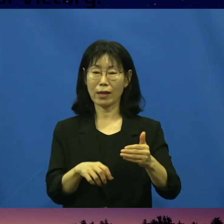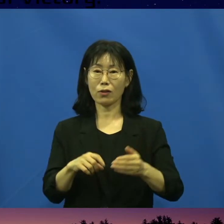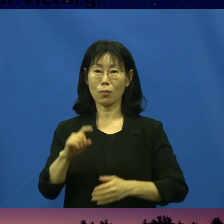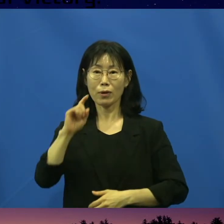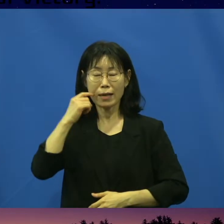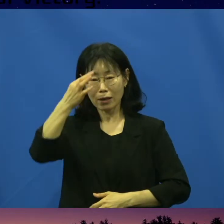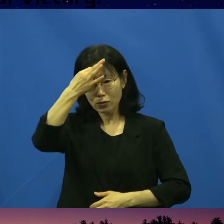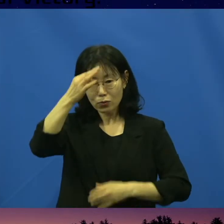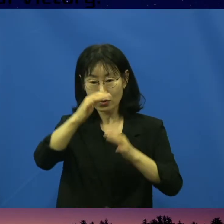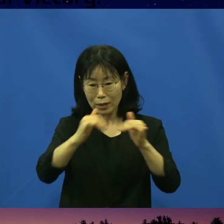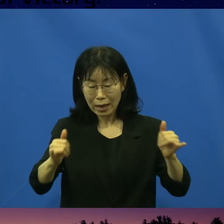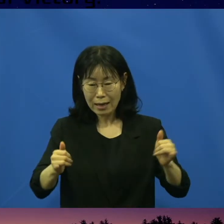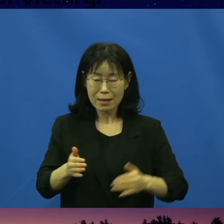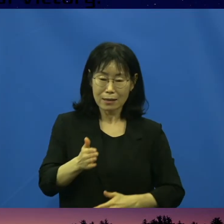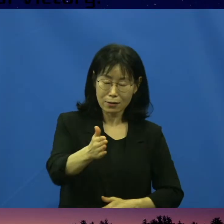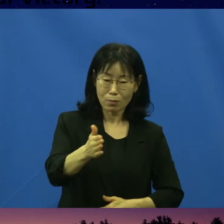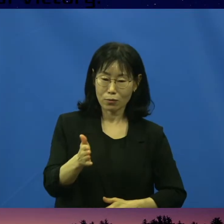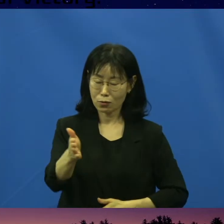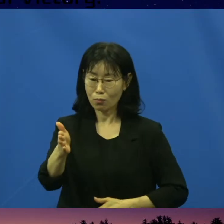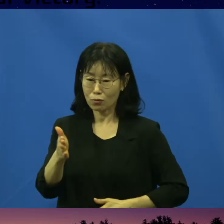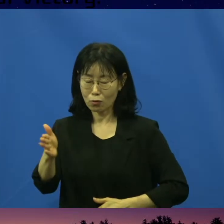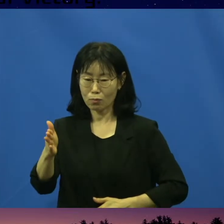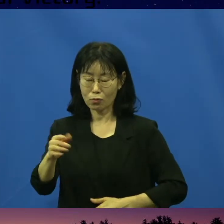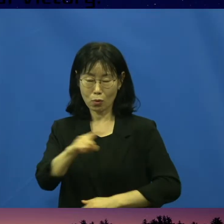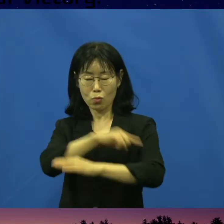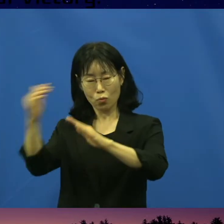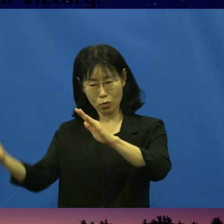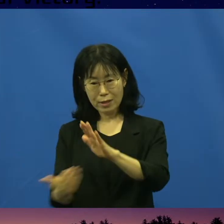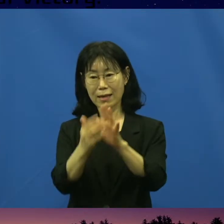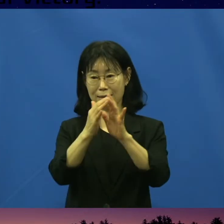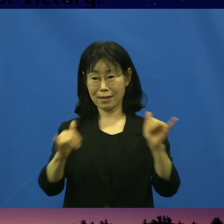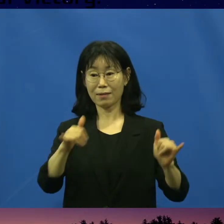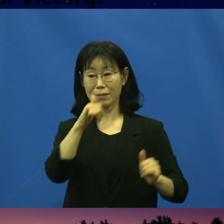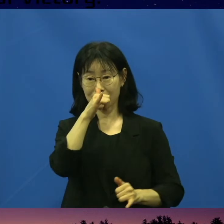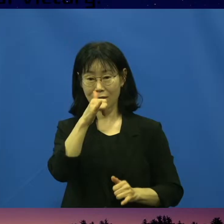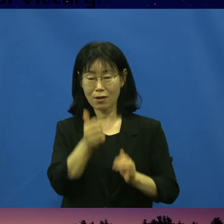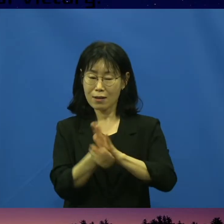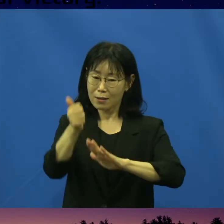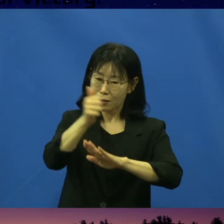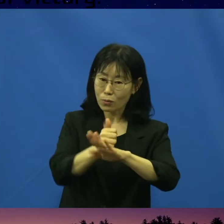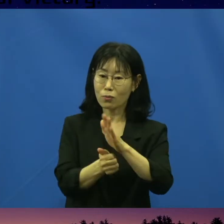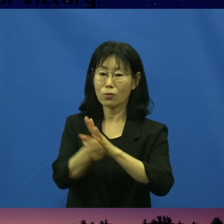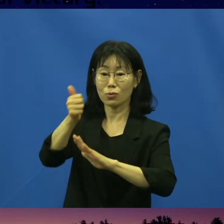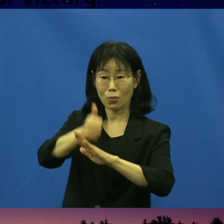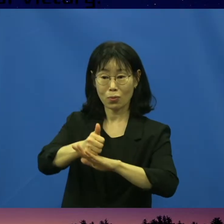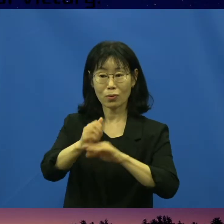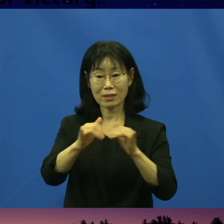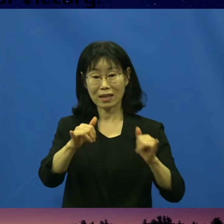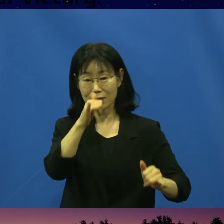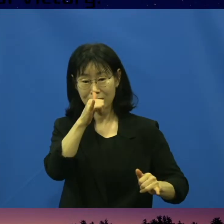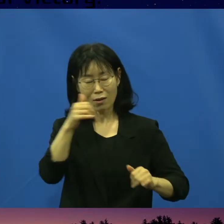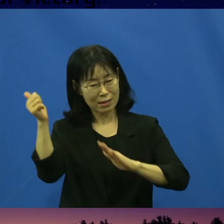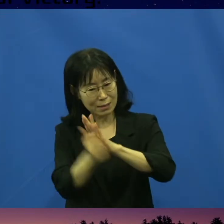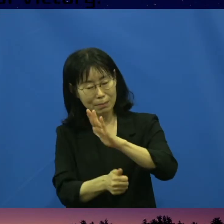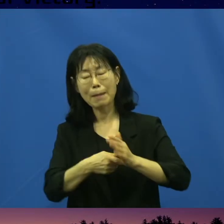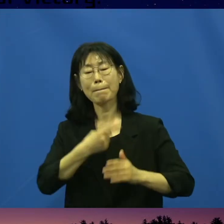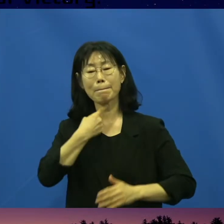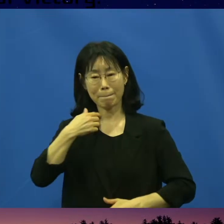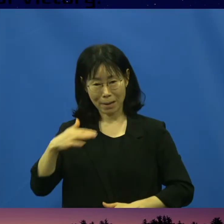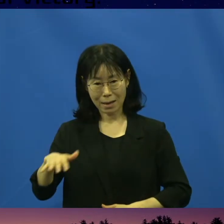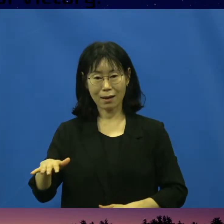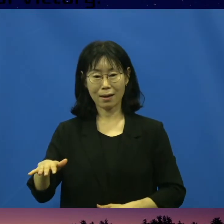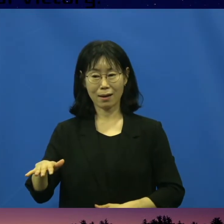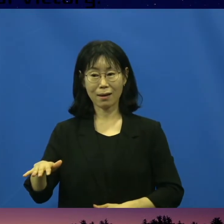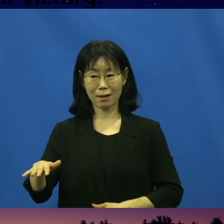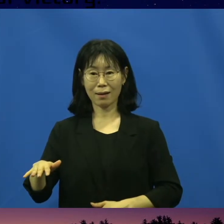어느 영역에서 탑 레벨에 오른 사람이 있어. 실패를 모르는 사람. 성공하면 회자되는 인물, 딱 떠오르는